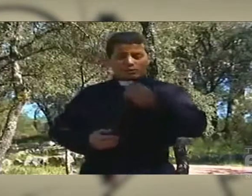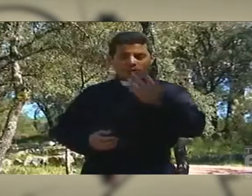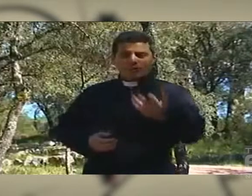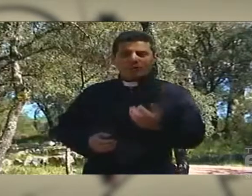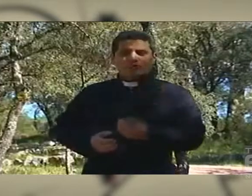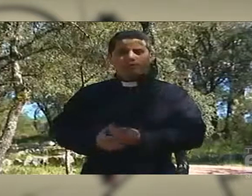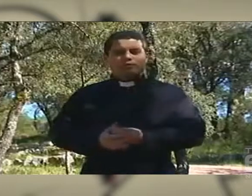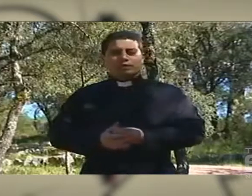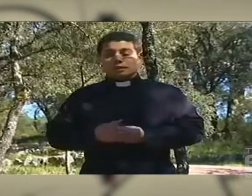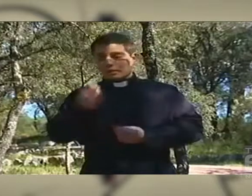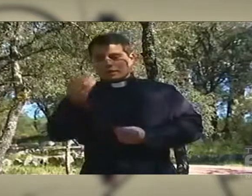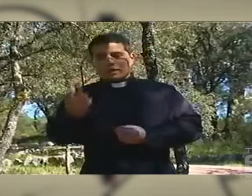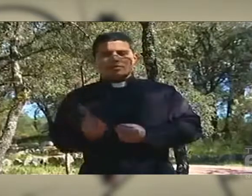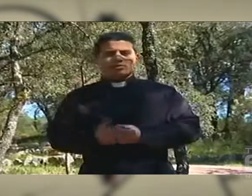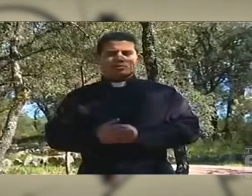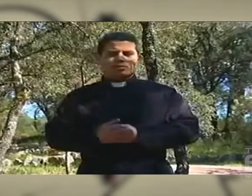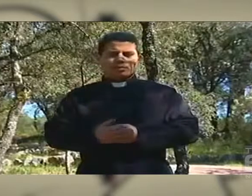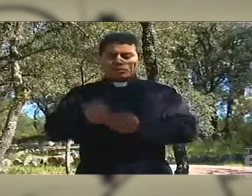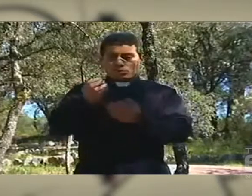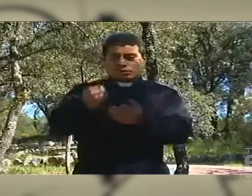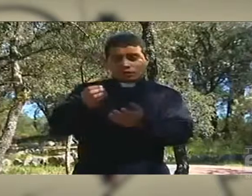você.